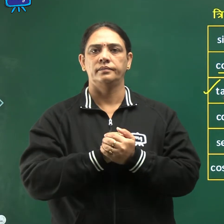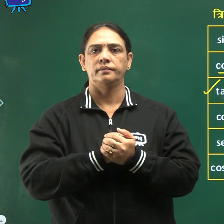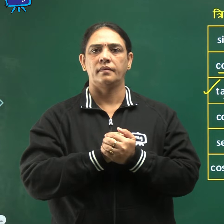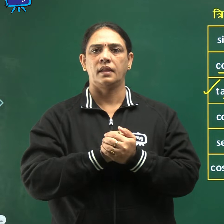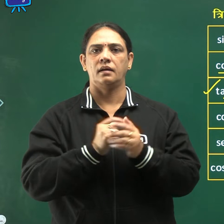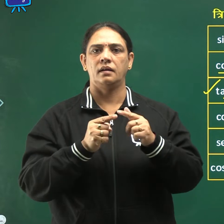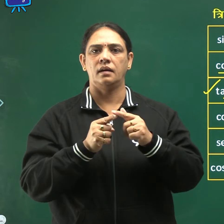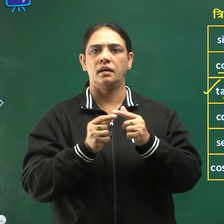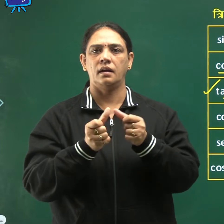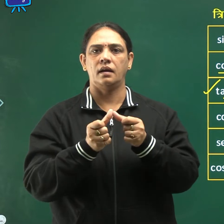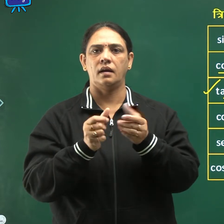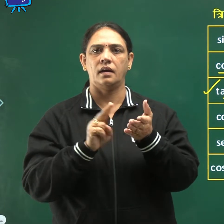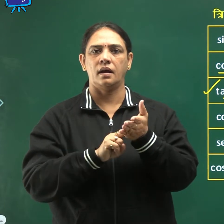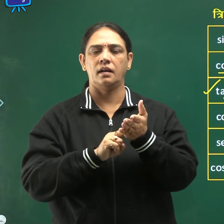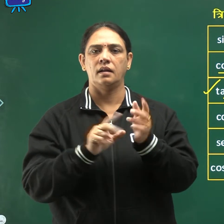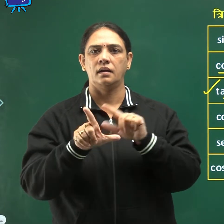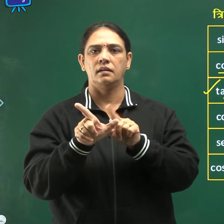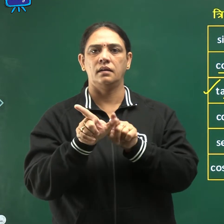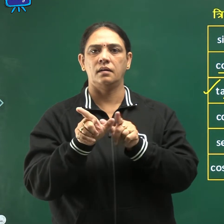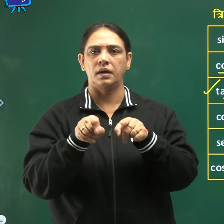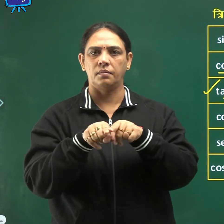टेन थीटा बराबर